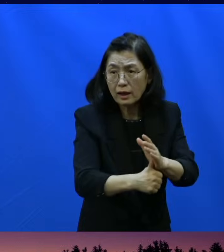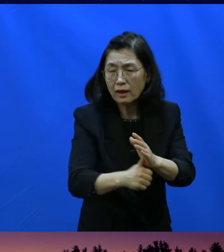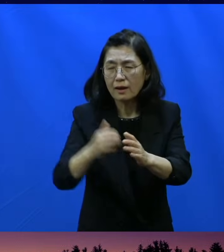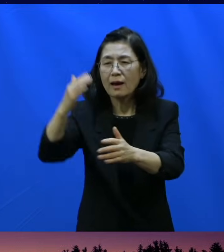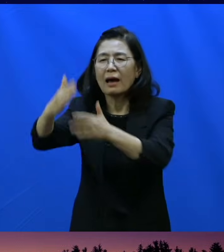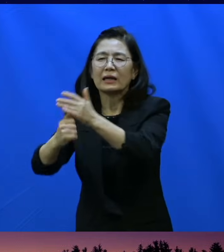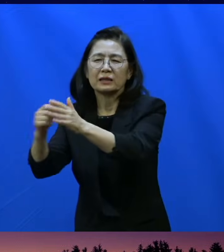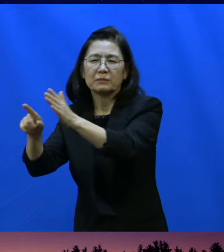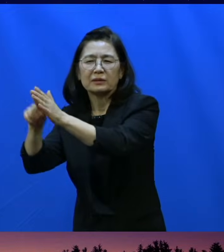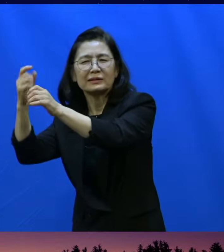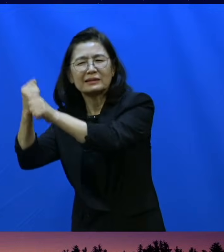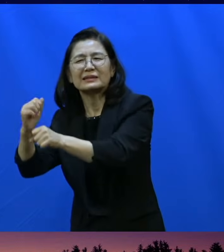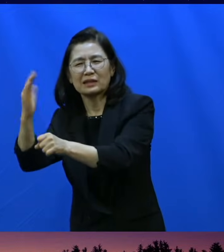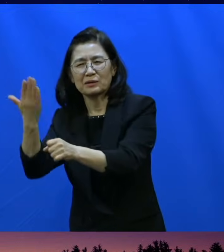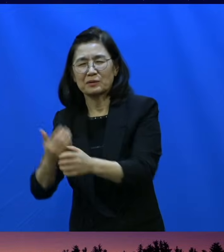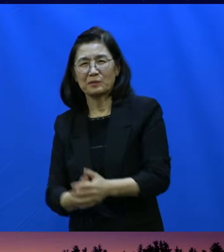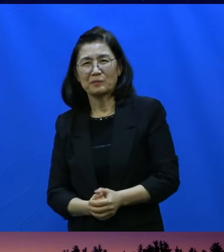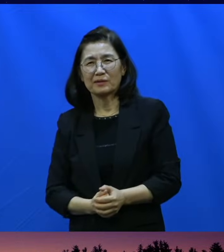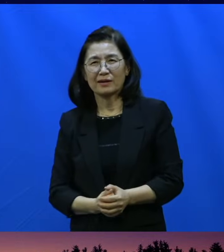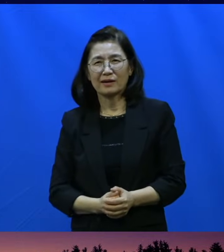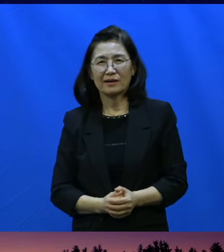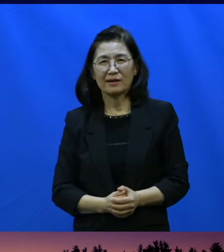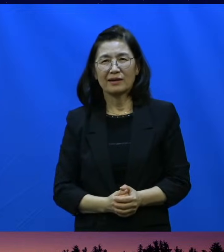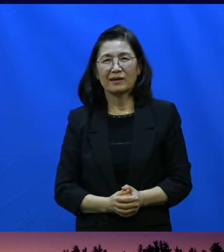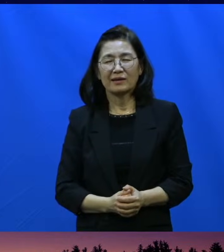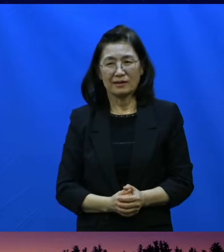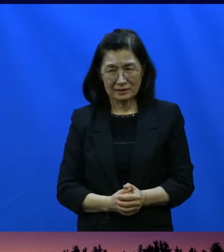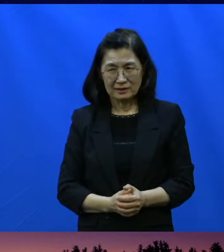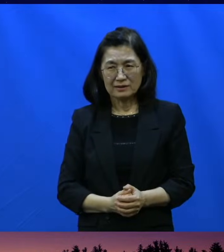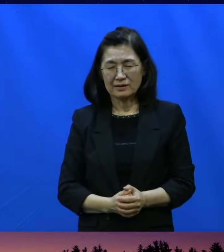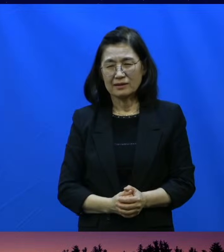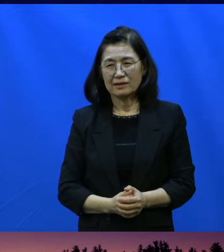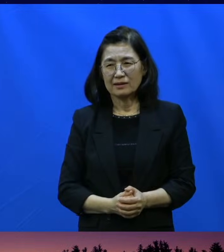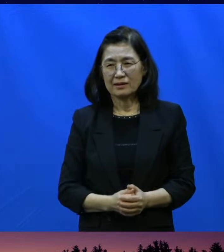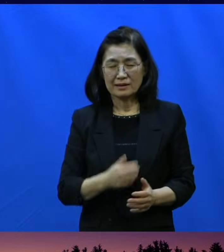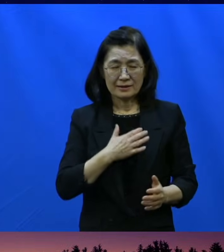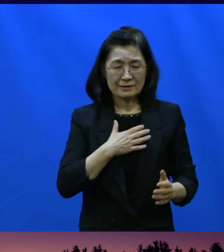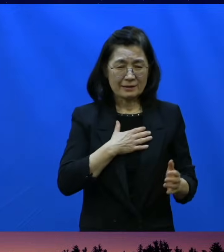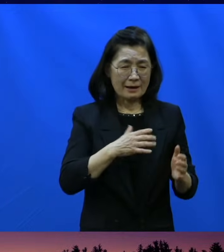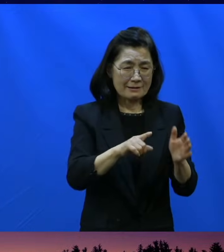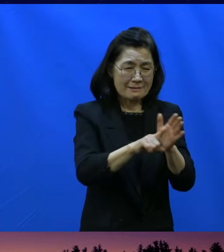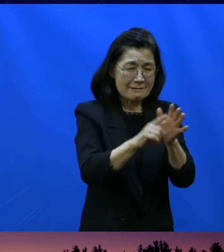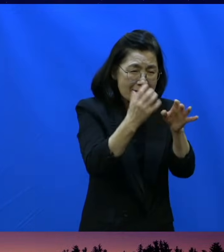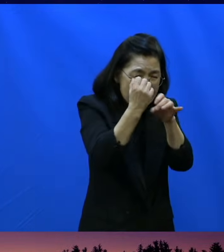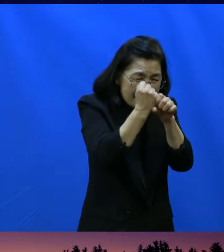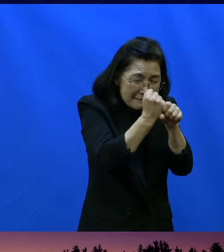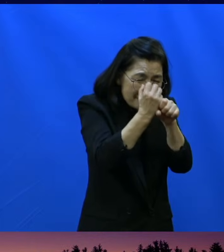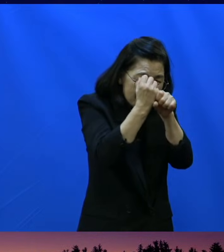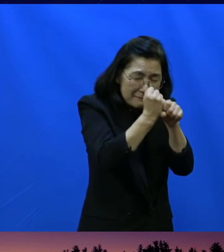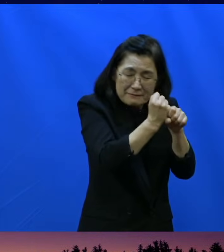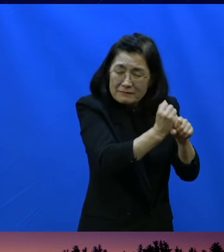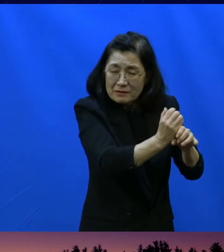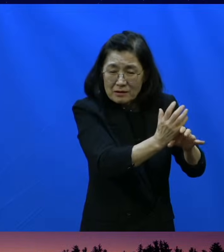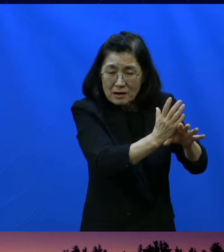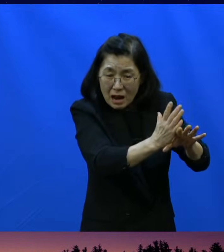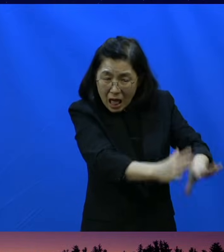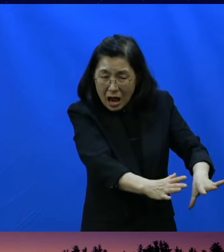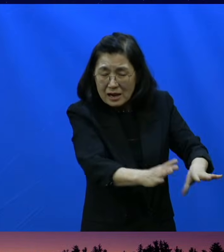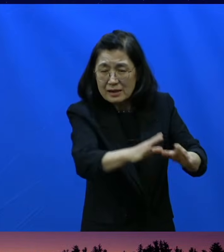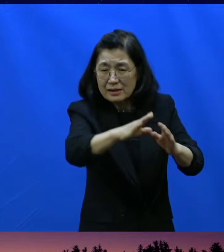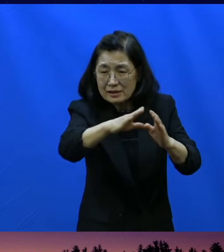손을 떨어야 하나님이 받아주신단 말이에요. 그 경험을 하는 이 간격을 메꾸는데 그걸 못